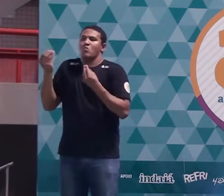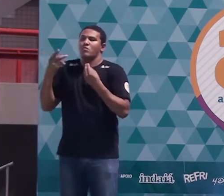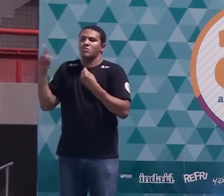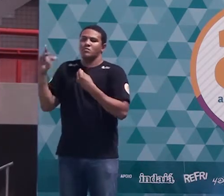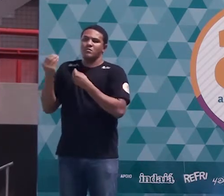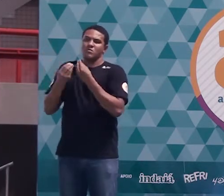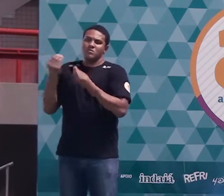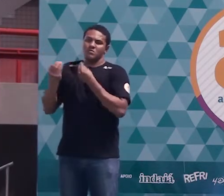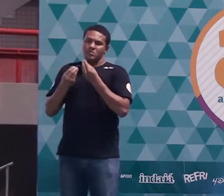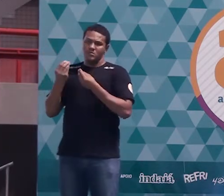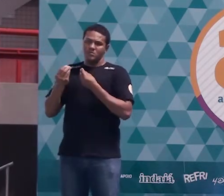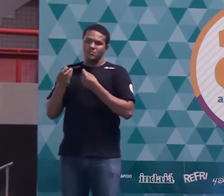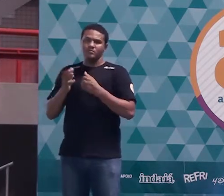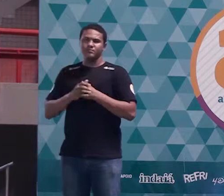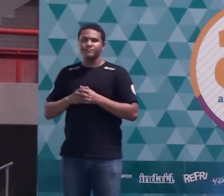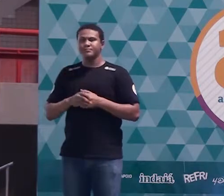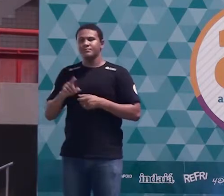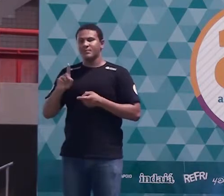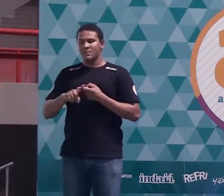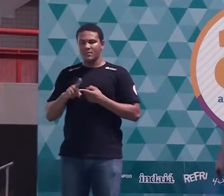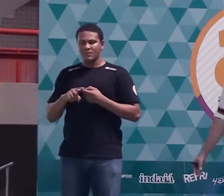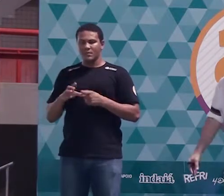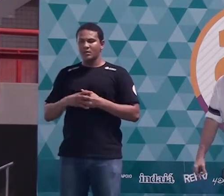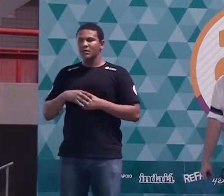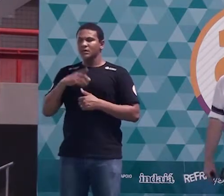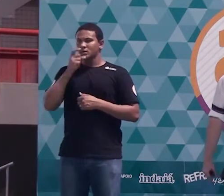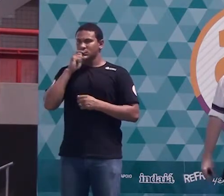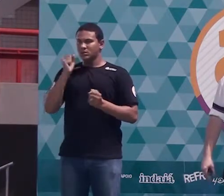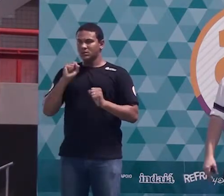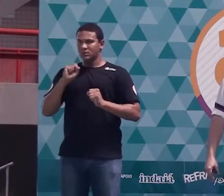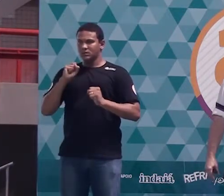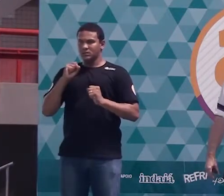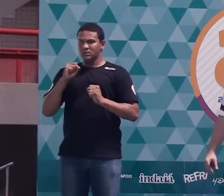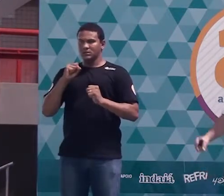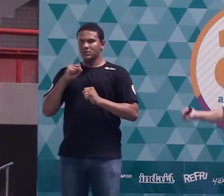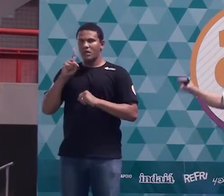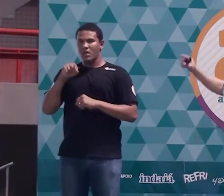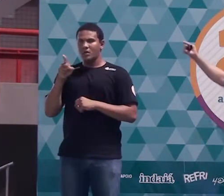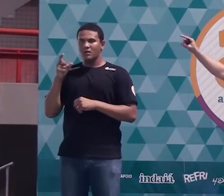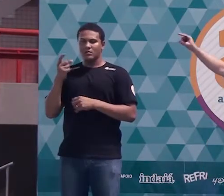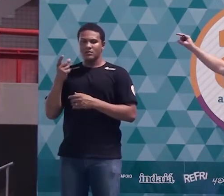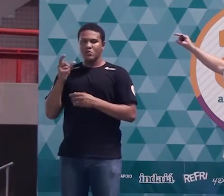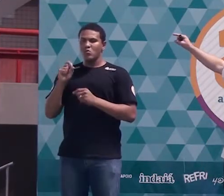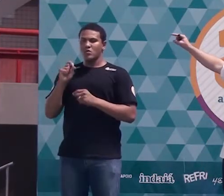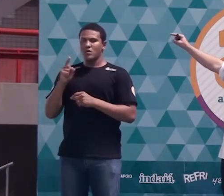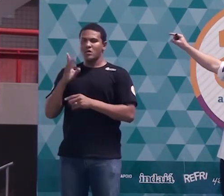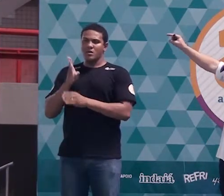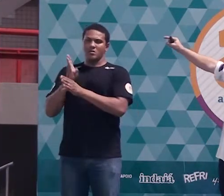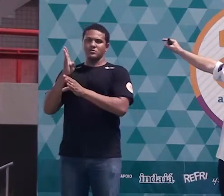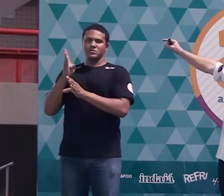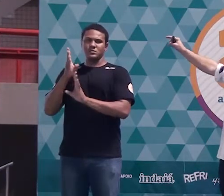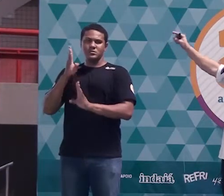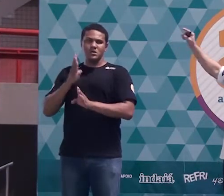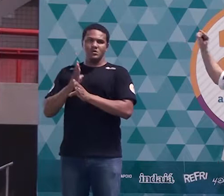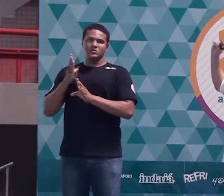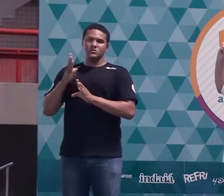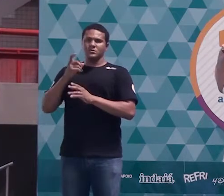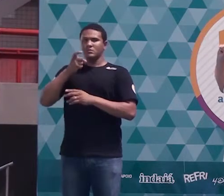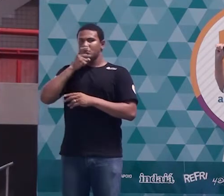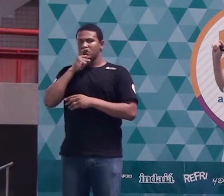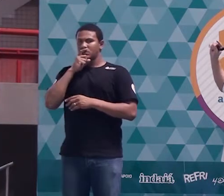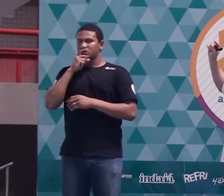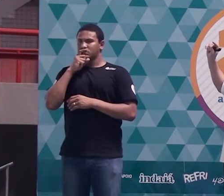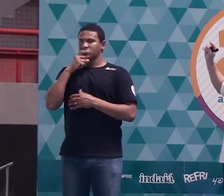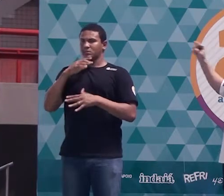transporte. Tremia de frio. Causa, ó, o de indicando lugar, o